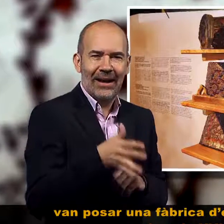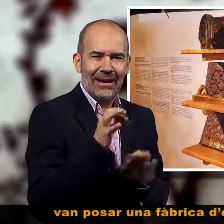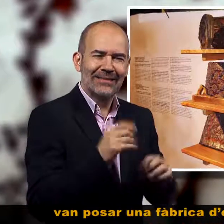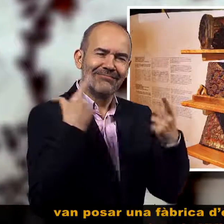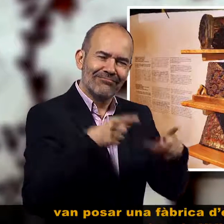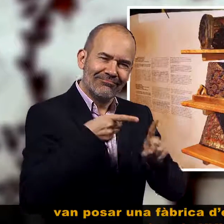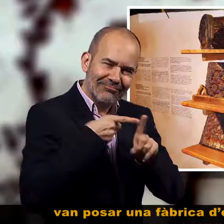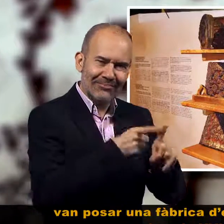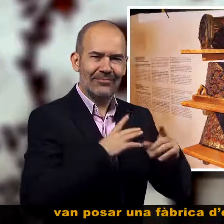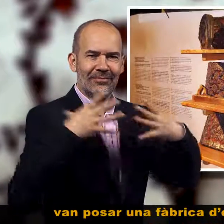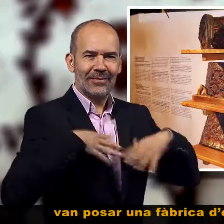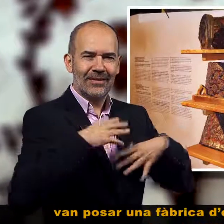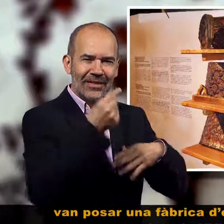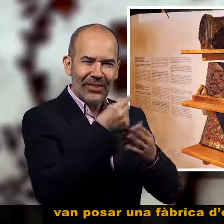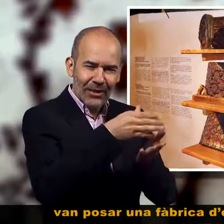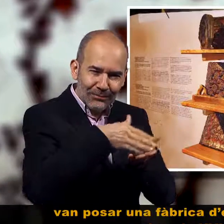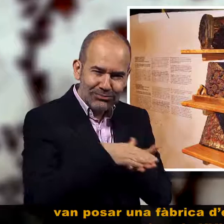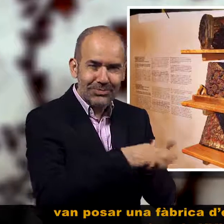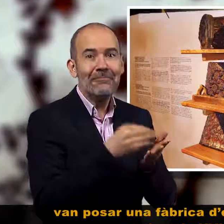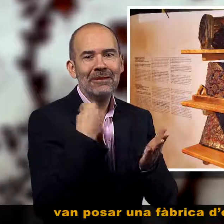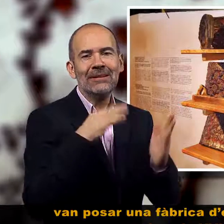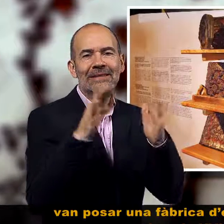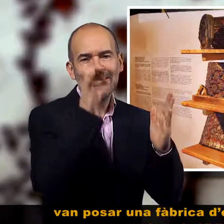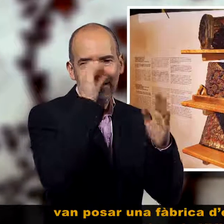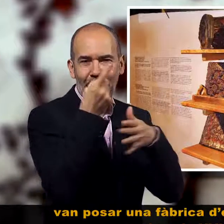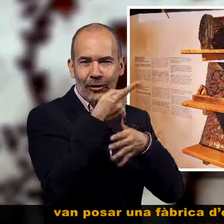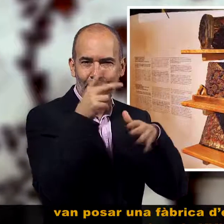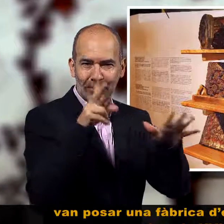d'estampació en el segle XVIII.